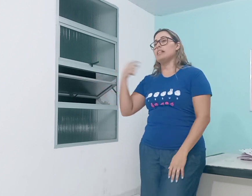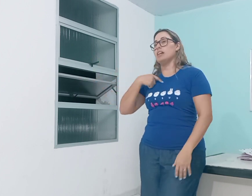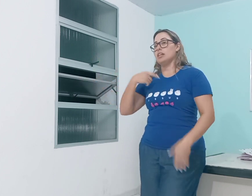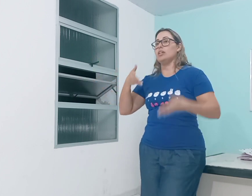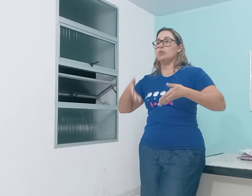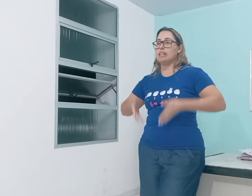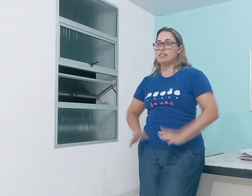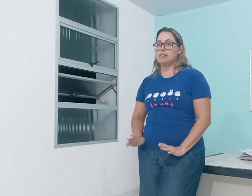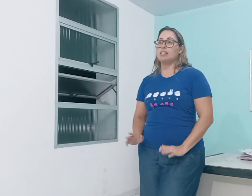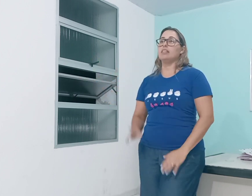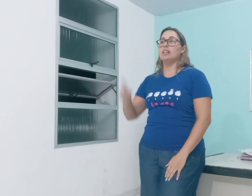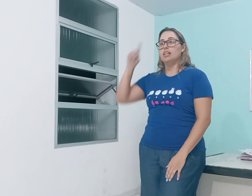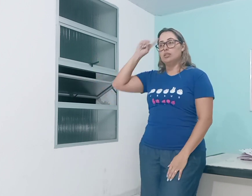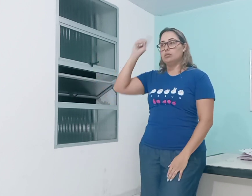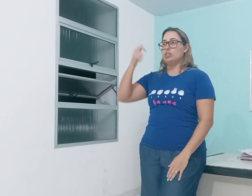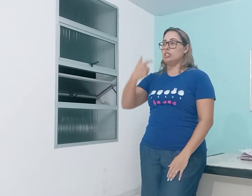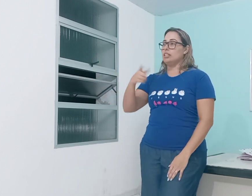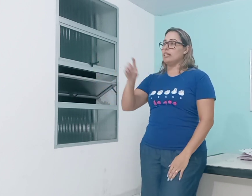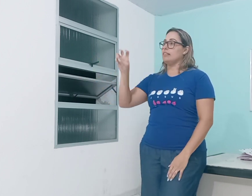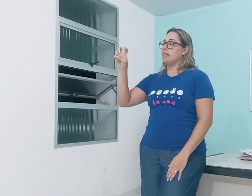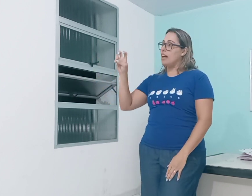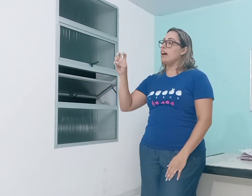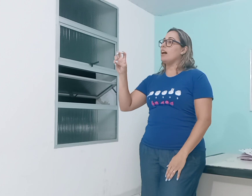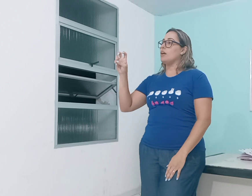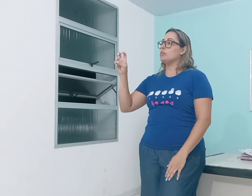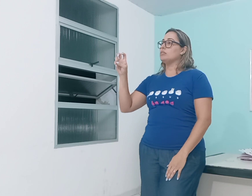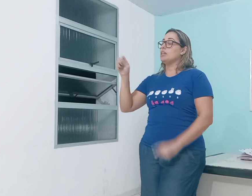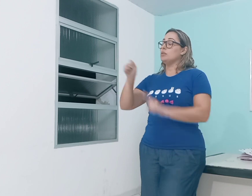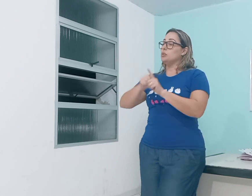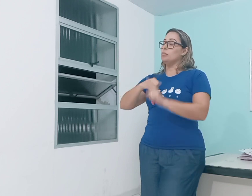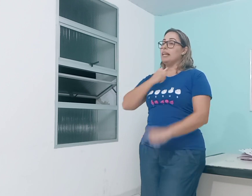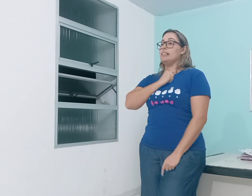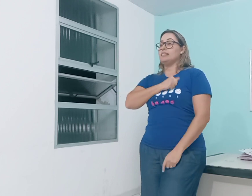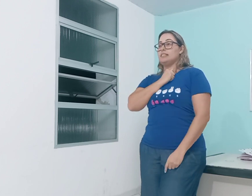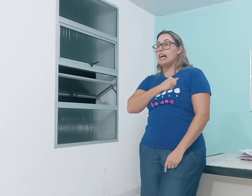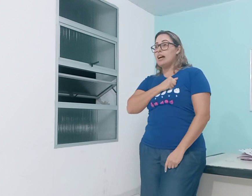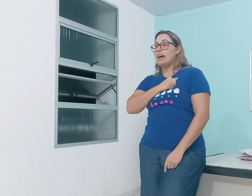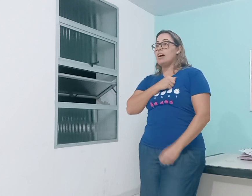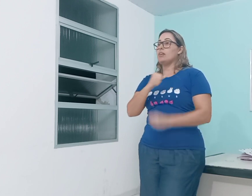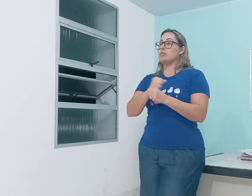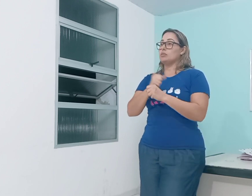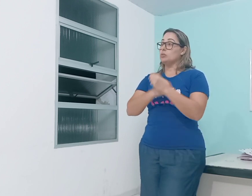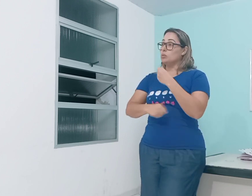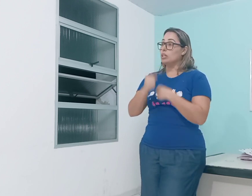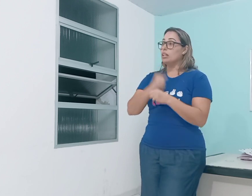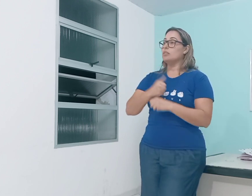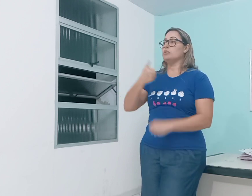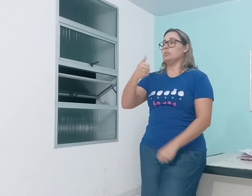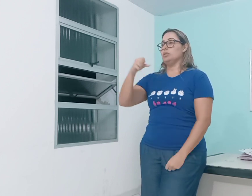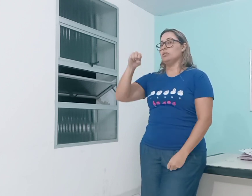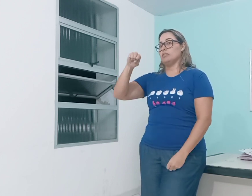falaria, eu nasci no dia tal, do mês tal, do ano